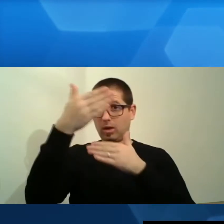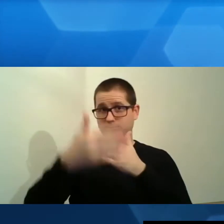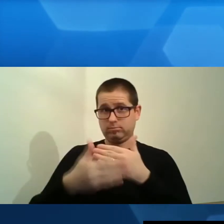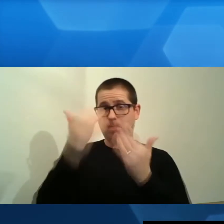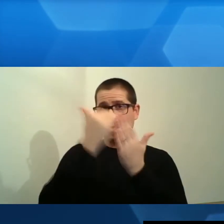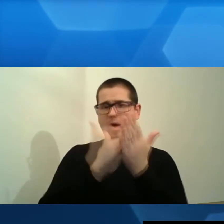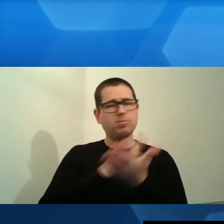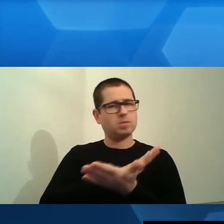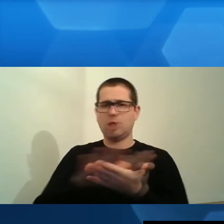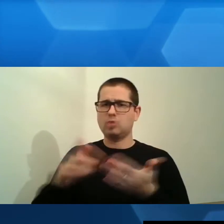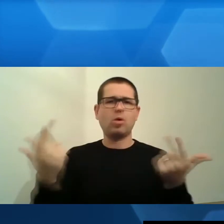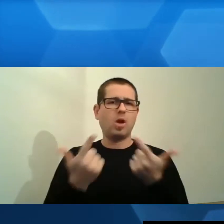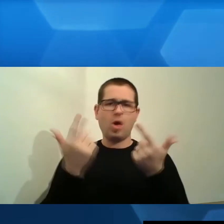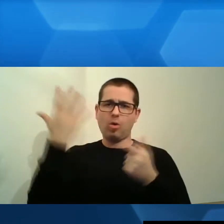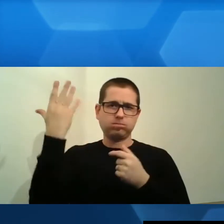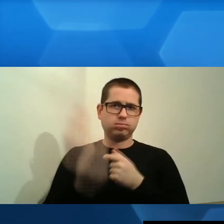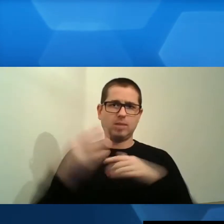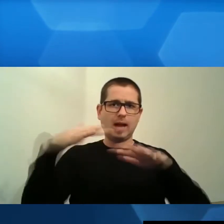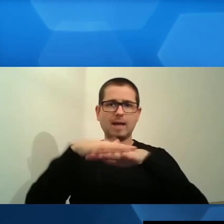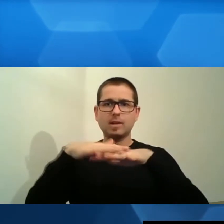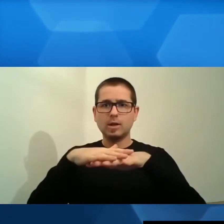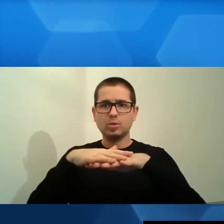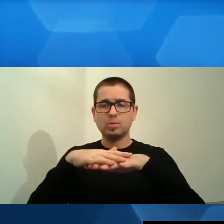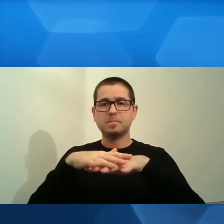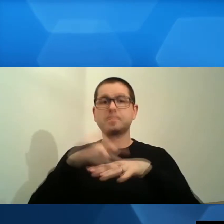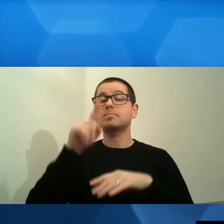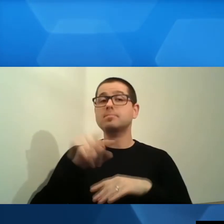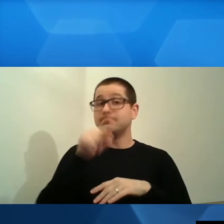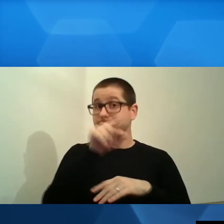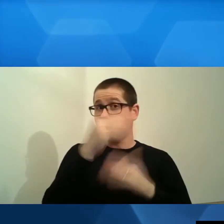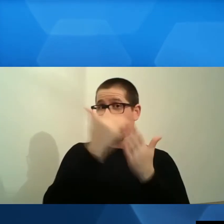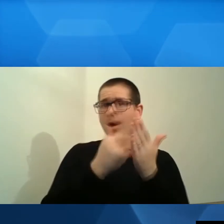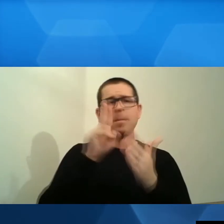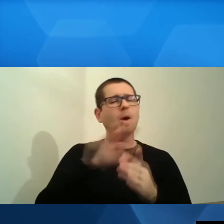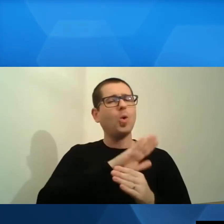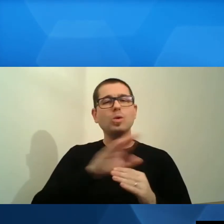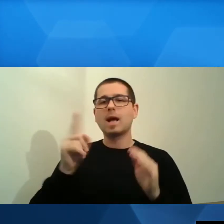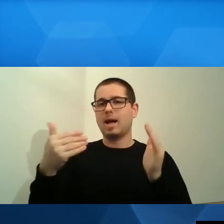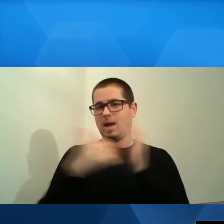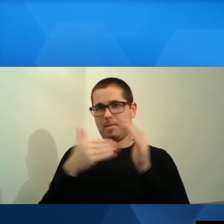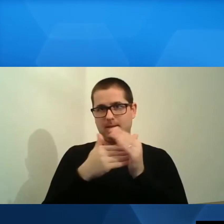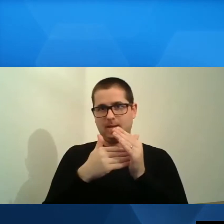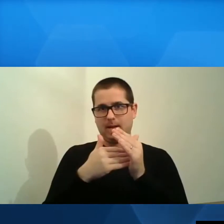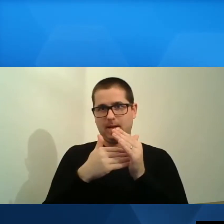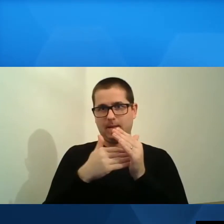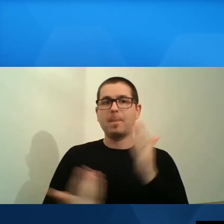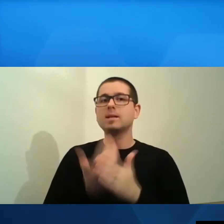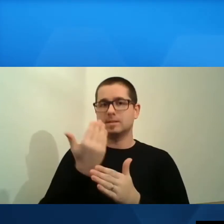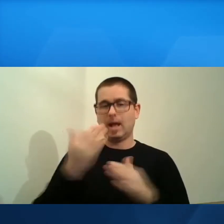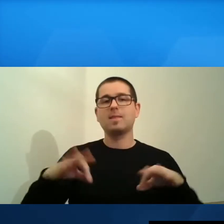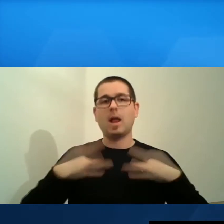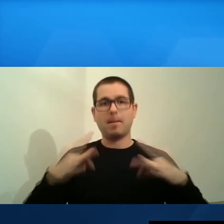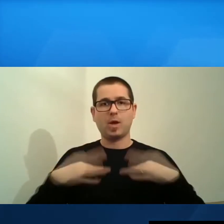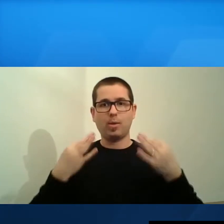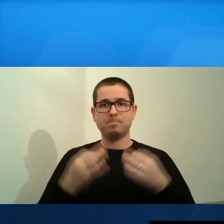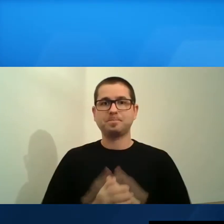ga lahko zelo hitro poberete z interneta in v bistvu ima vse, kar potrebujete za to terapijo.